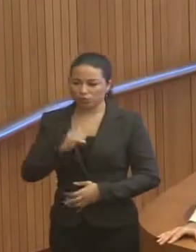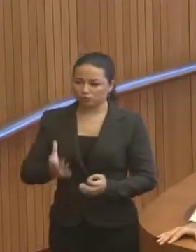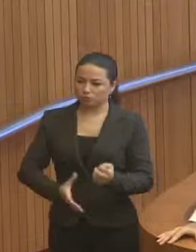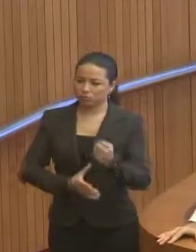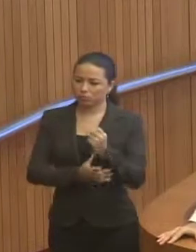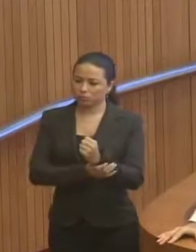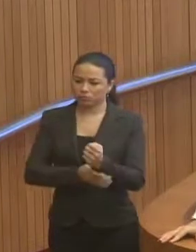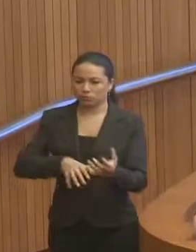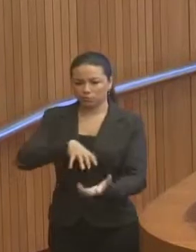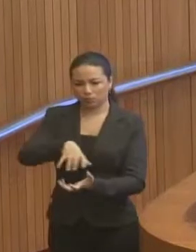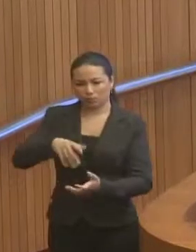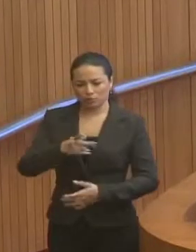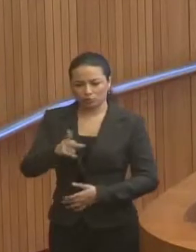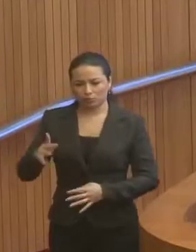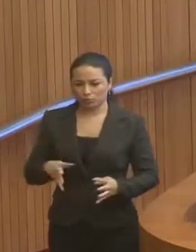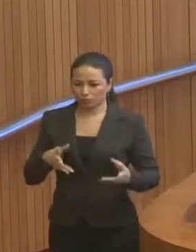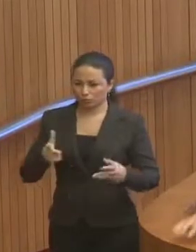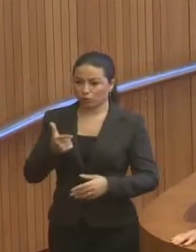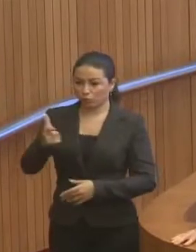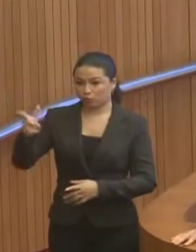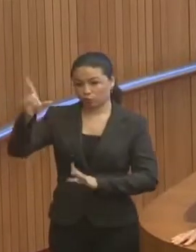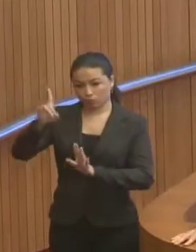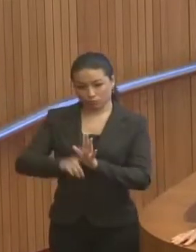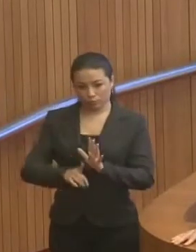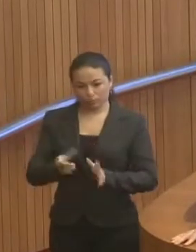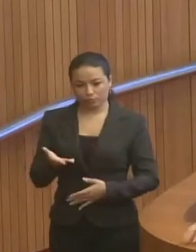asseguradas aos grevistas, dentre outros direitos.